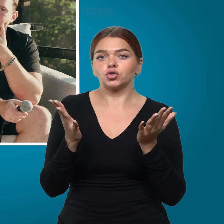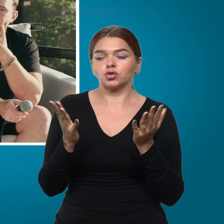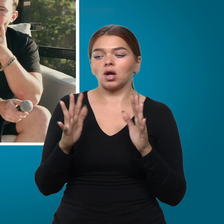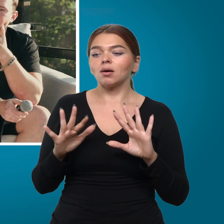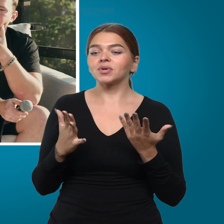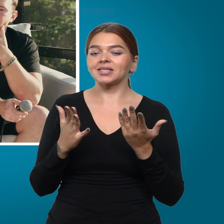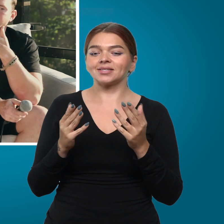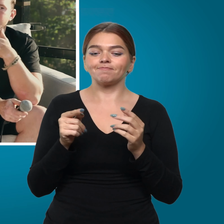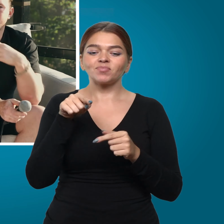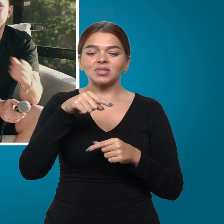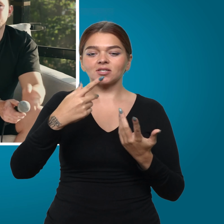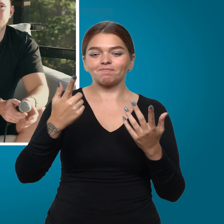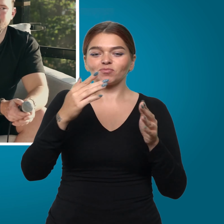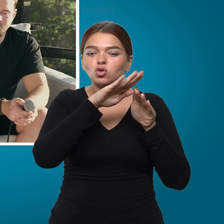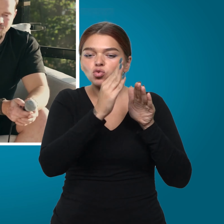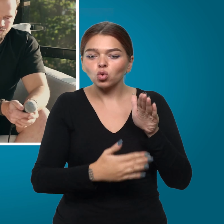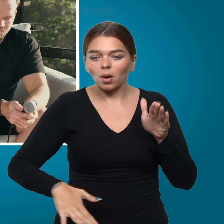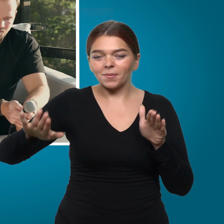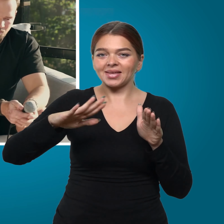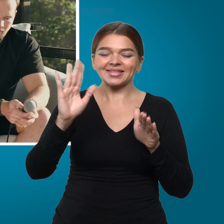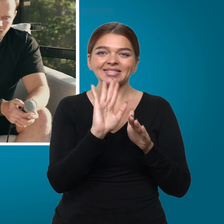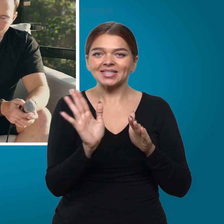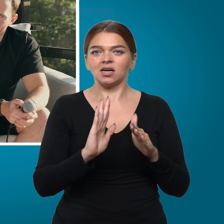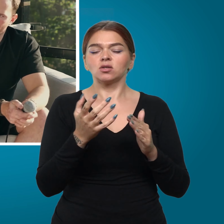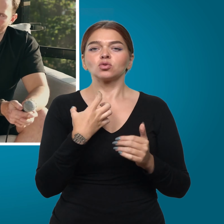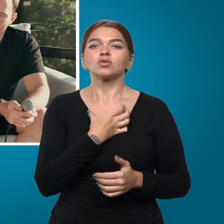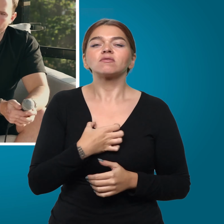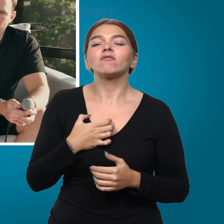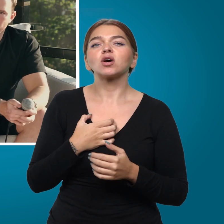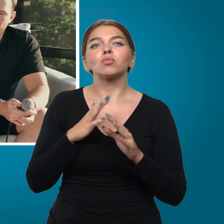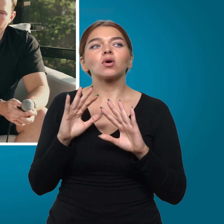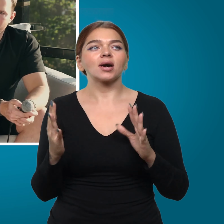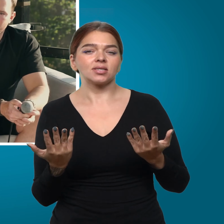tuomet, jeigu mes prarandam, galime prarasti dar ir suaugusio žmogaus dėmesį